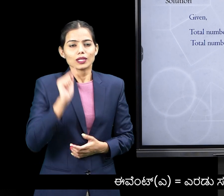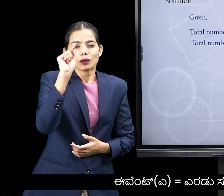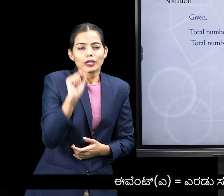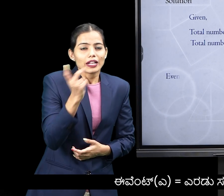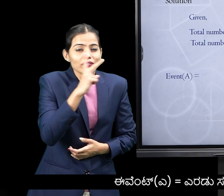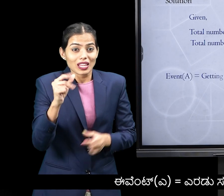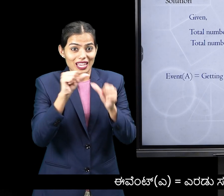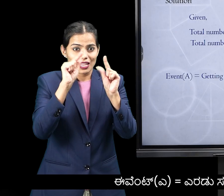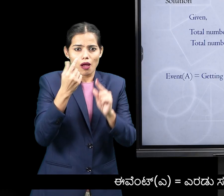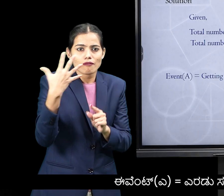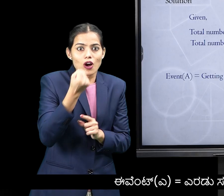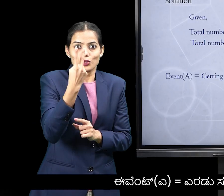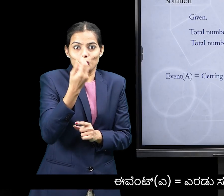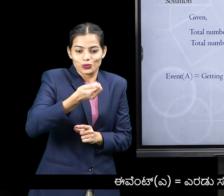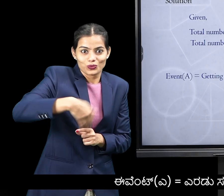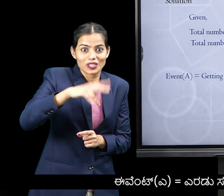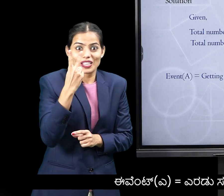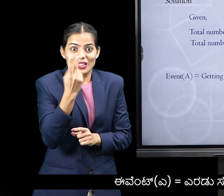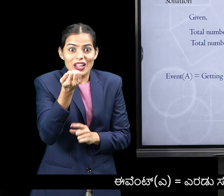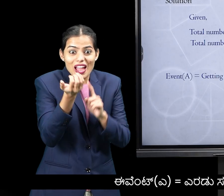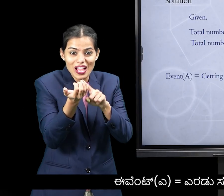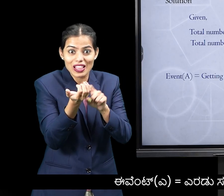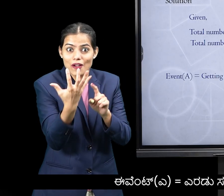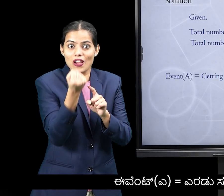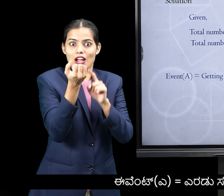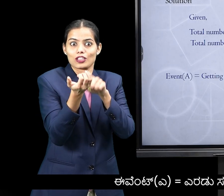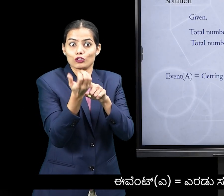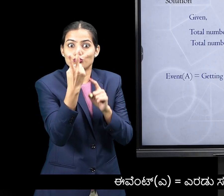ಇವೆಂಟ್ ಆಫ್ ಎ ಈಸ್ ಈಕ್ವಲ್ ಟು ಎರಡು ಸಮ ಸಂಖ್ಯೆಗಳನ್ನ ಪಡೆಯುವುದು.